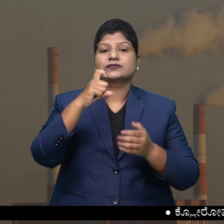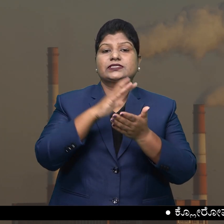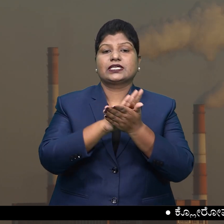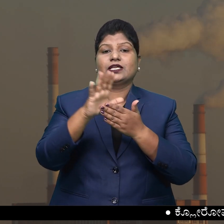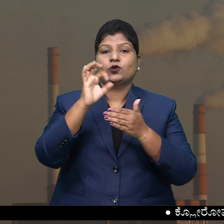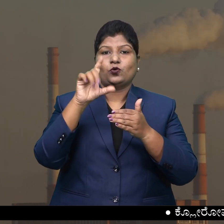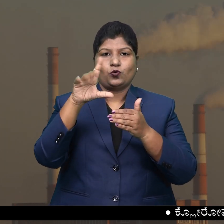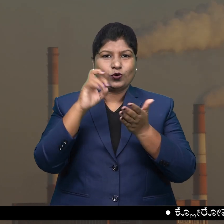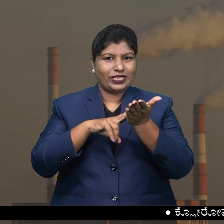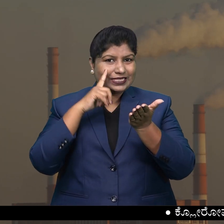ಕ್ಲೋರೋಫ್ಲೋರೋಕಾರ್ಬನ್ಗಳು,